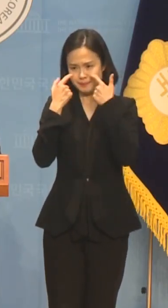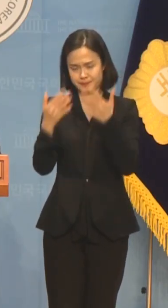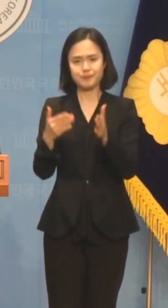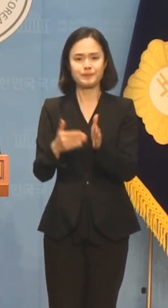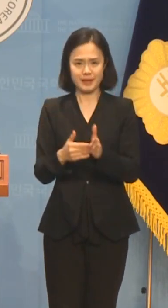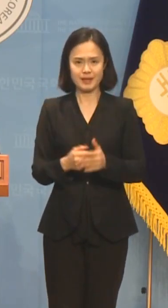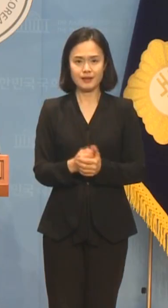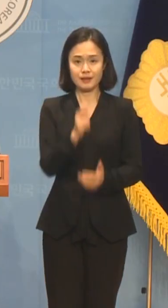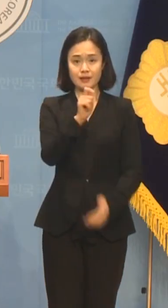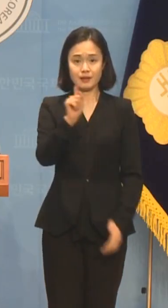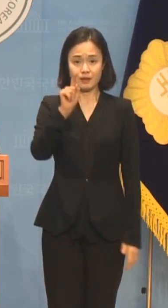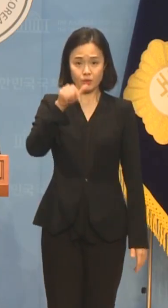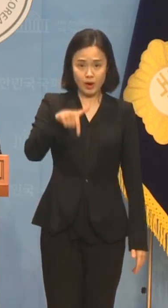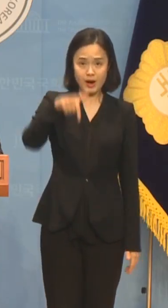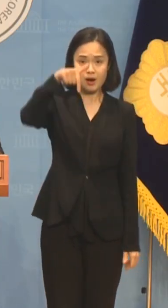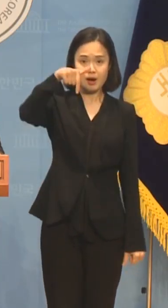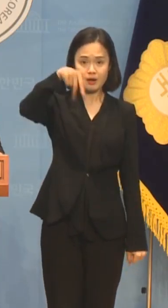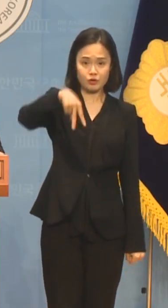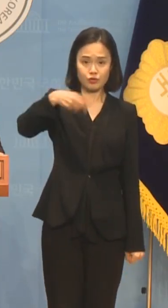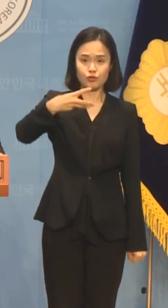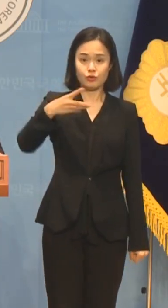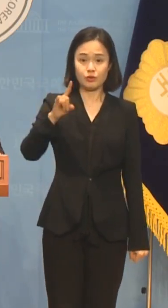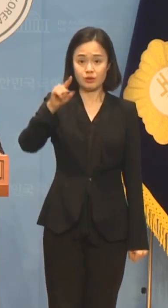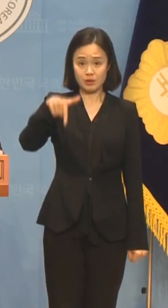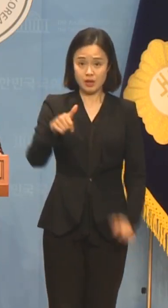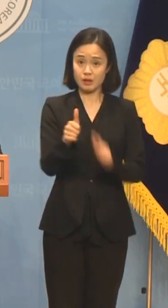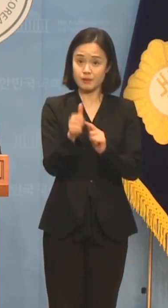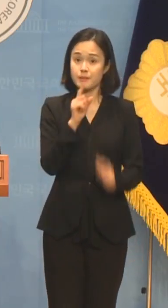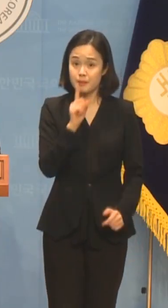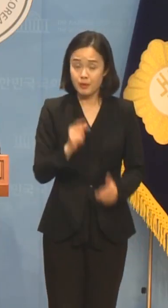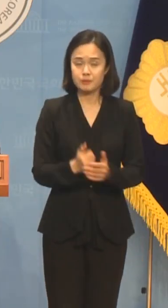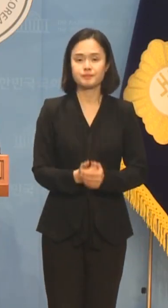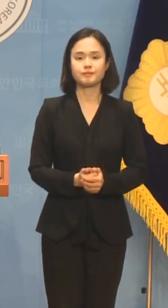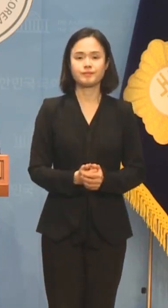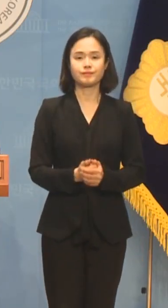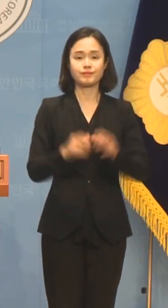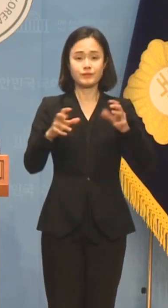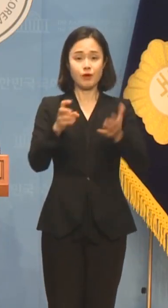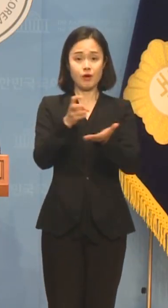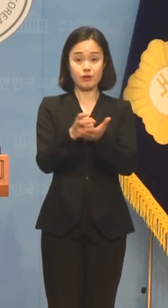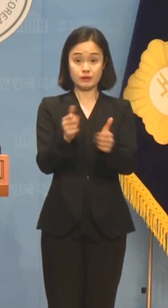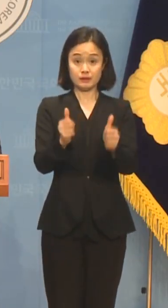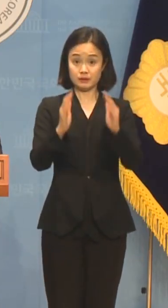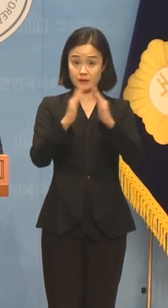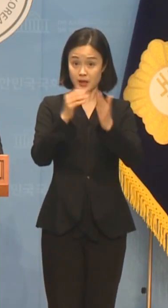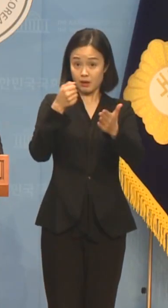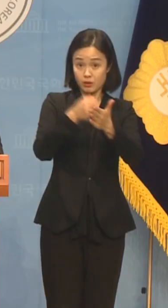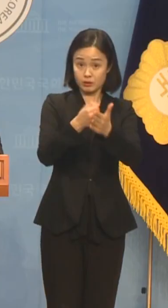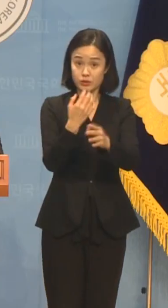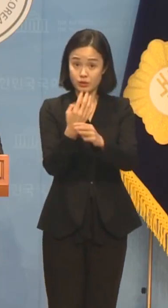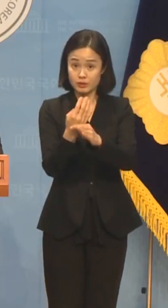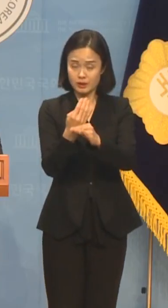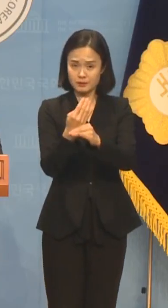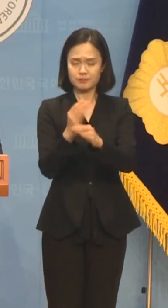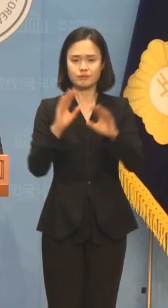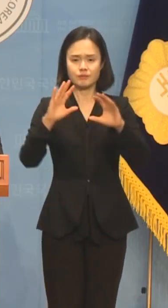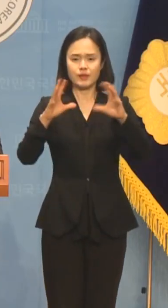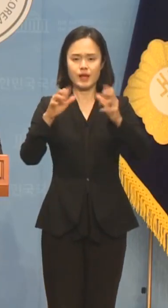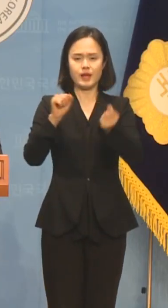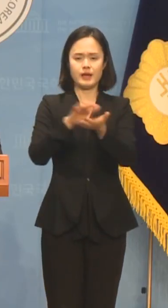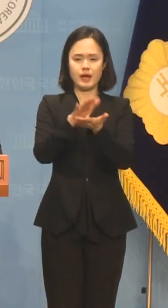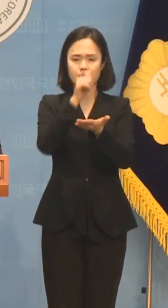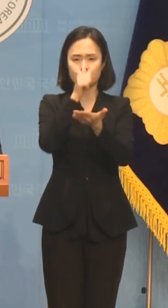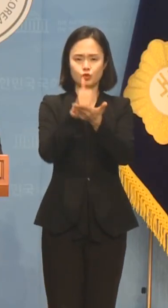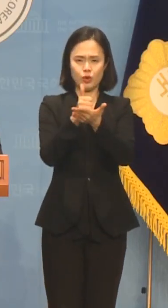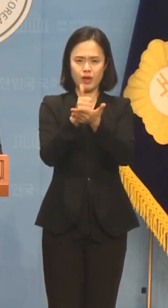결정은 내란 혐의에 대한 대법원 판결 이후에 해야 한다고 주장했습니다. 김용현 등은